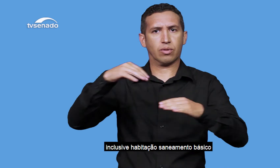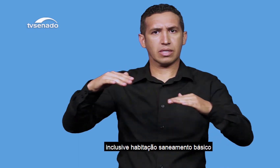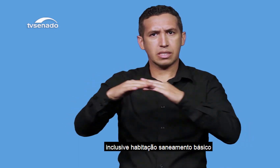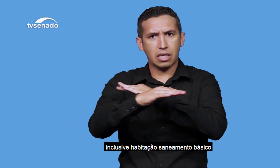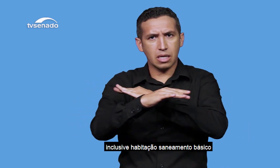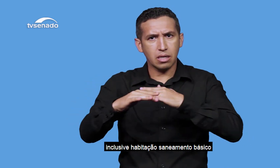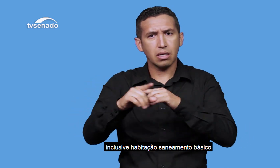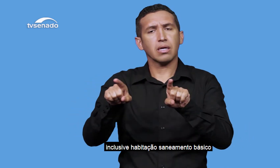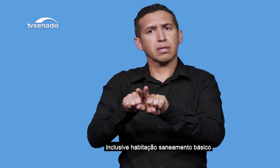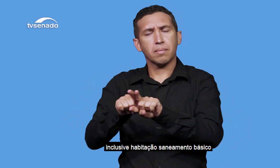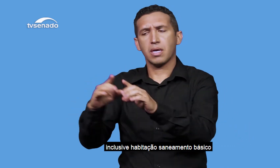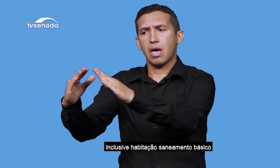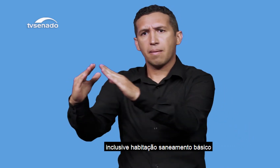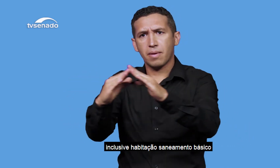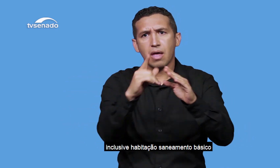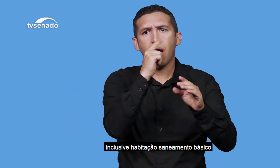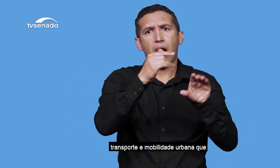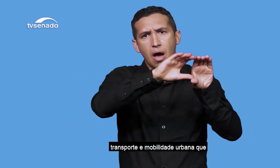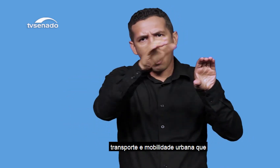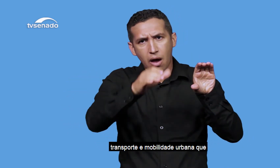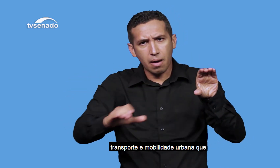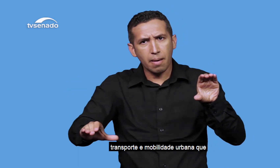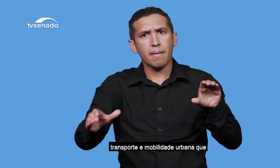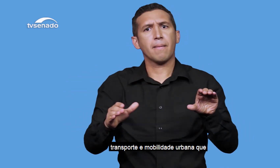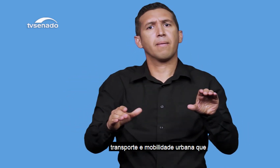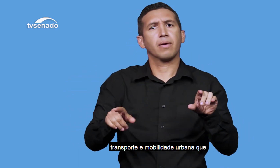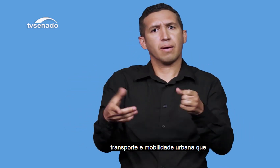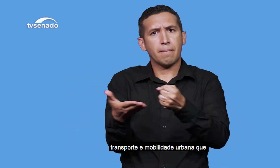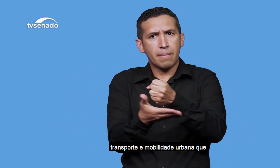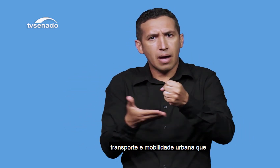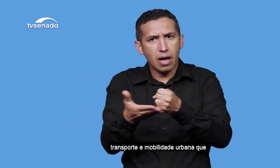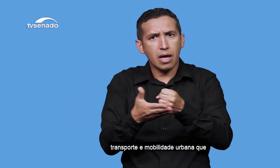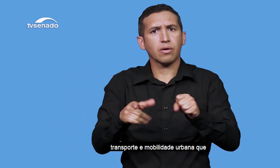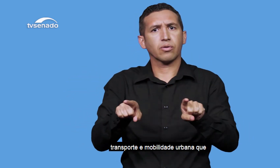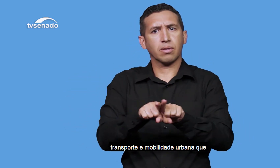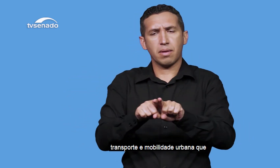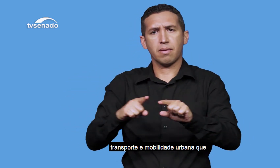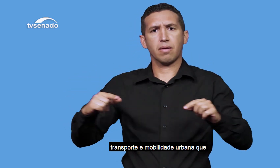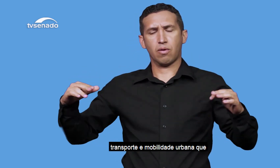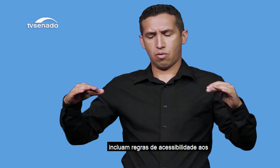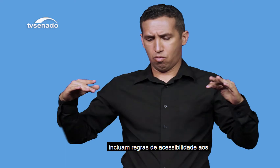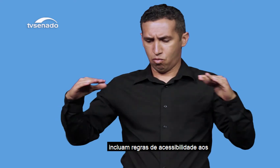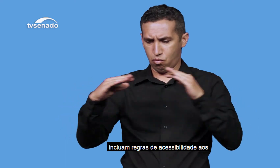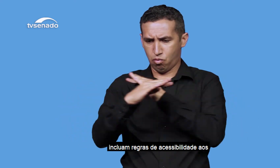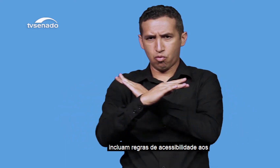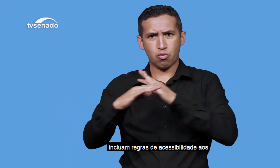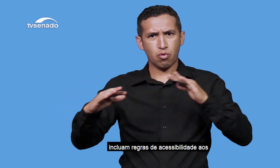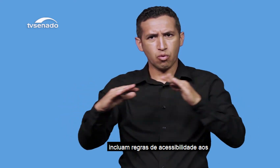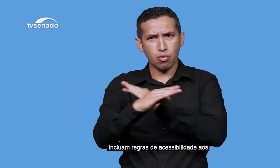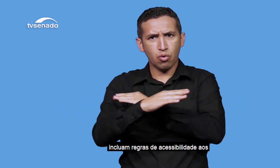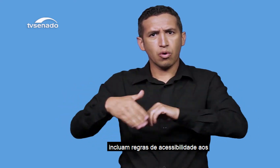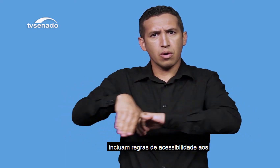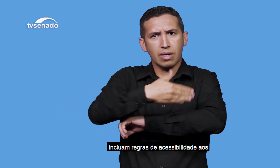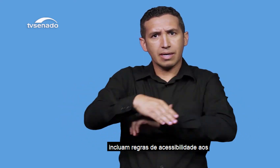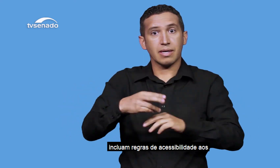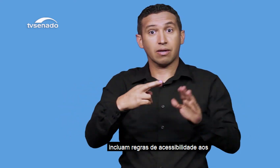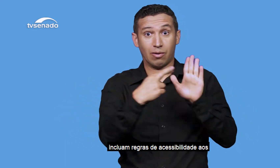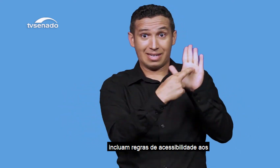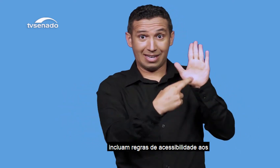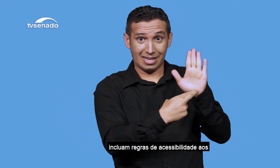inclusive habitação saneamento básico transporte e mobilidade urbana que incluam regras de